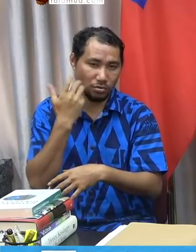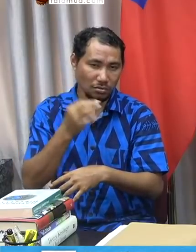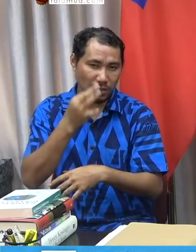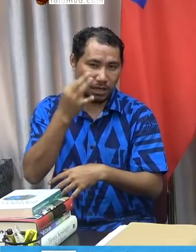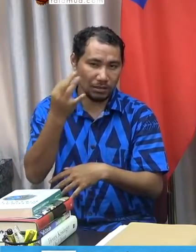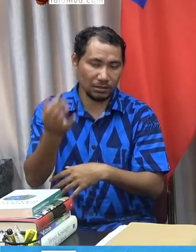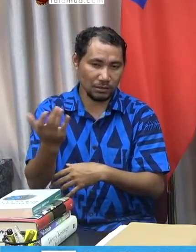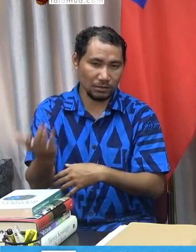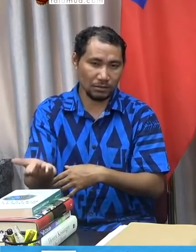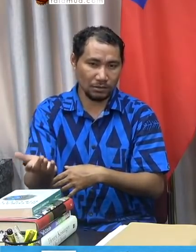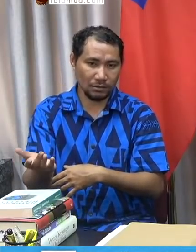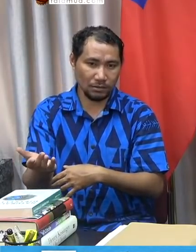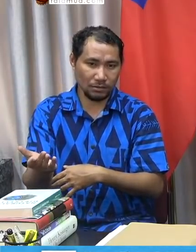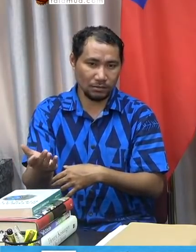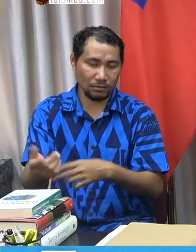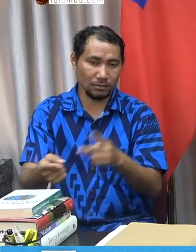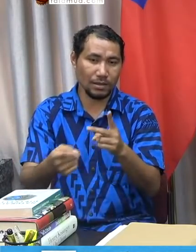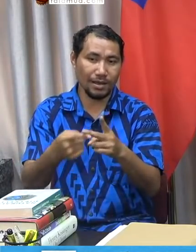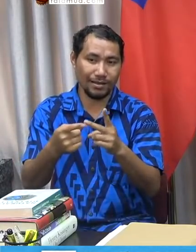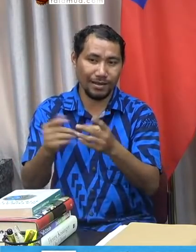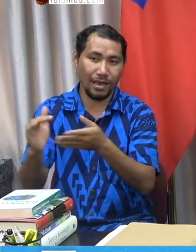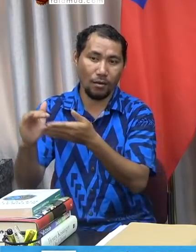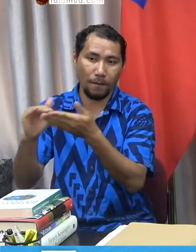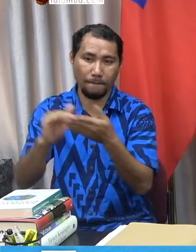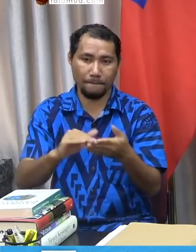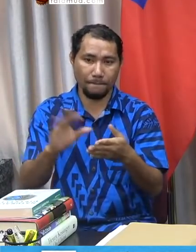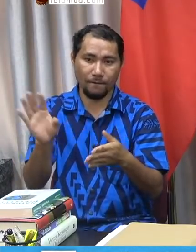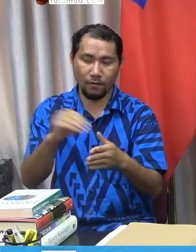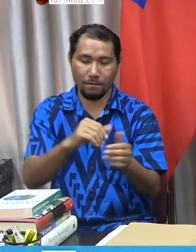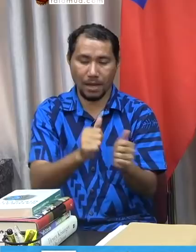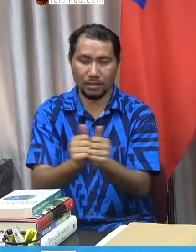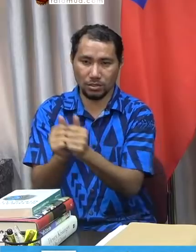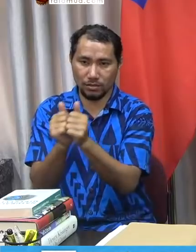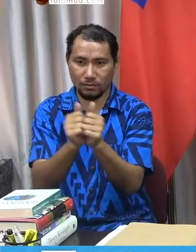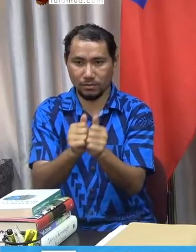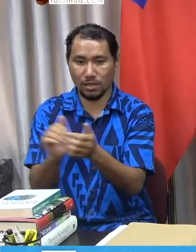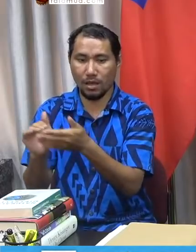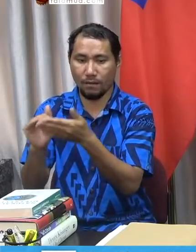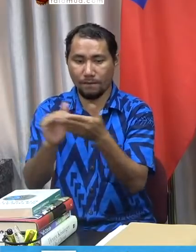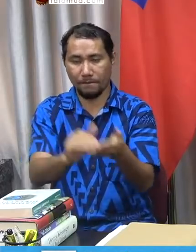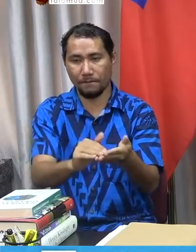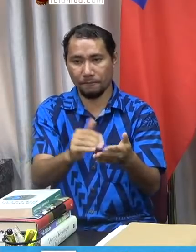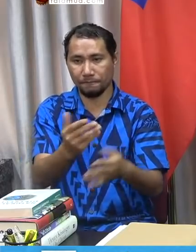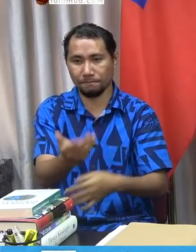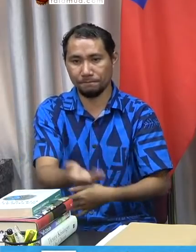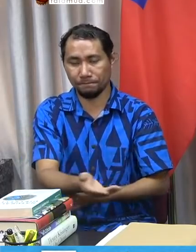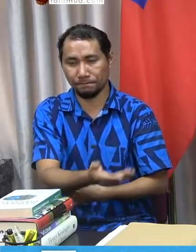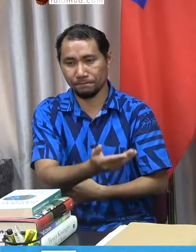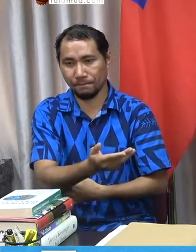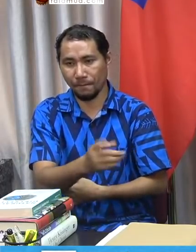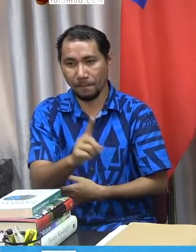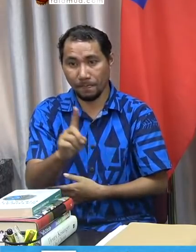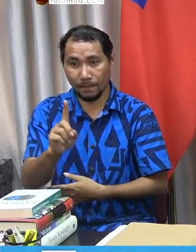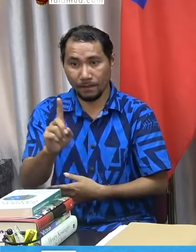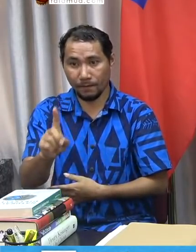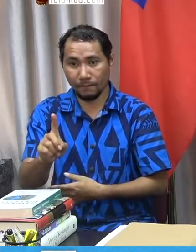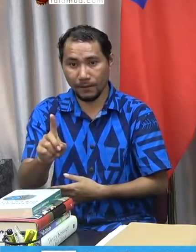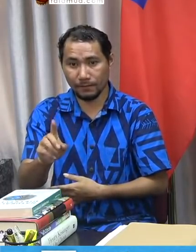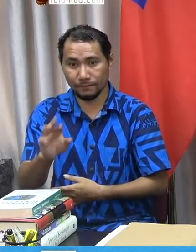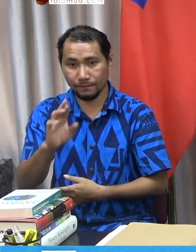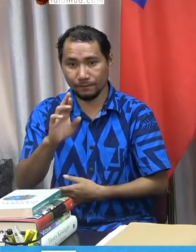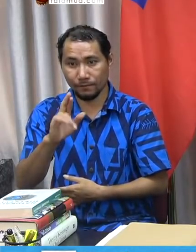taimi i nisi fo i o tātou pāanga e whisoswani mai ai peitai o le au whai lafu